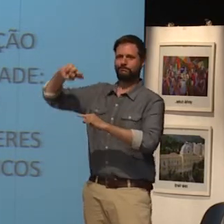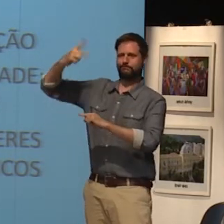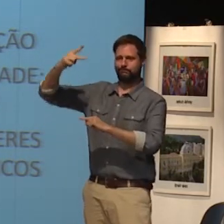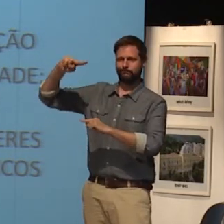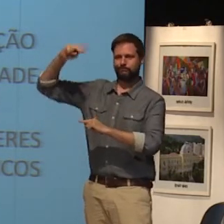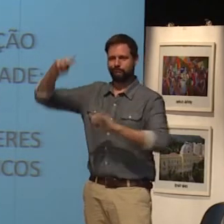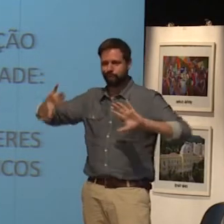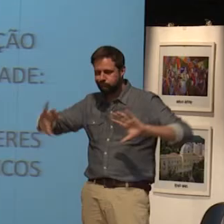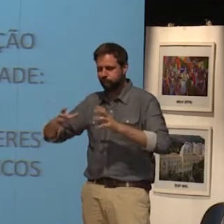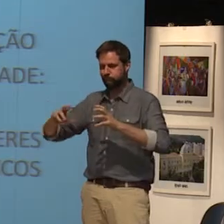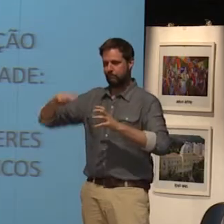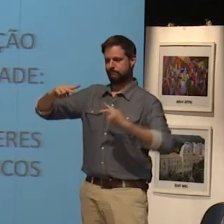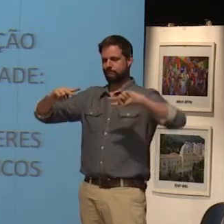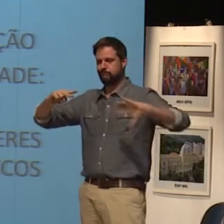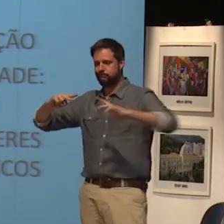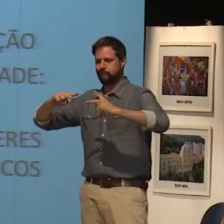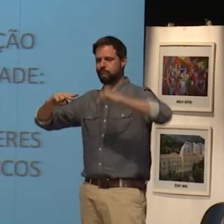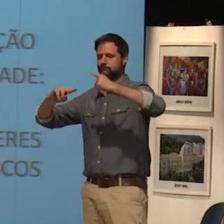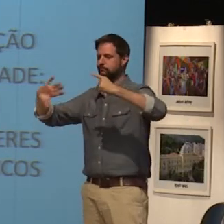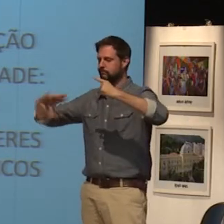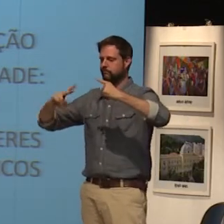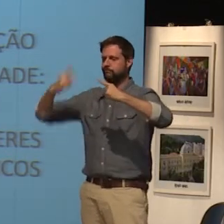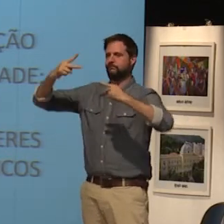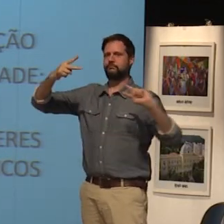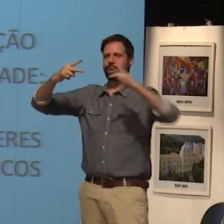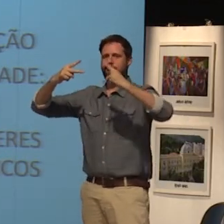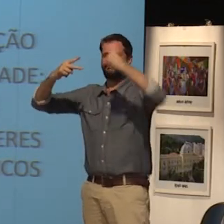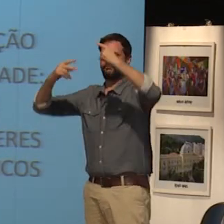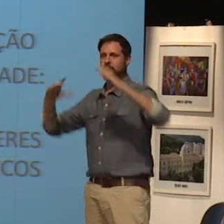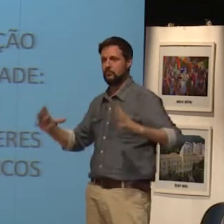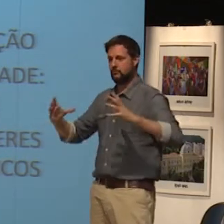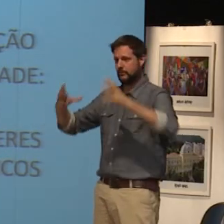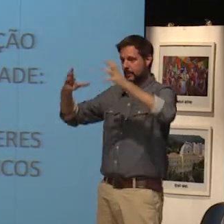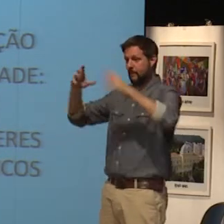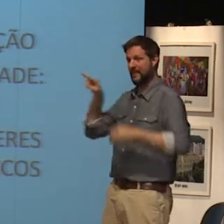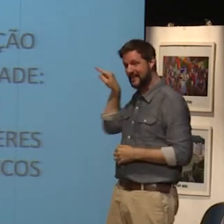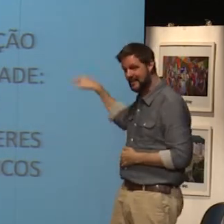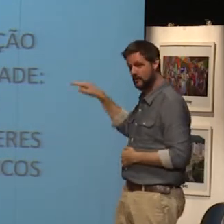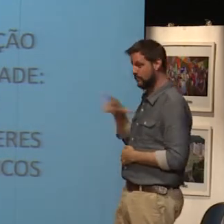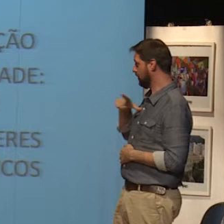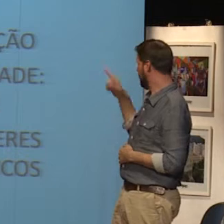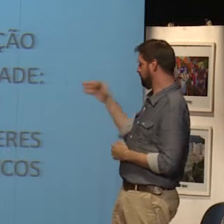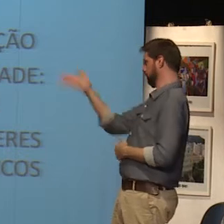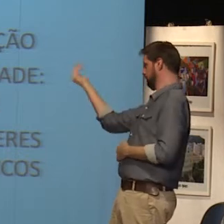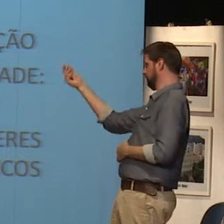um upgrade, né, que a gente vai dando, né, no social. Então, na